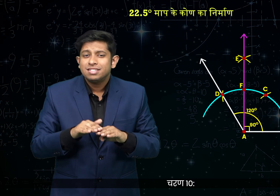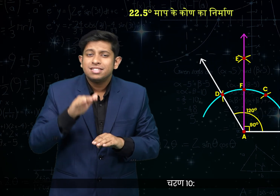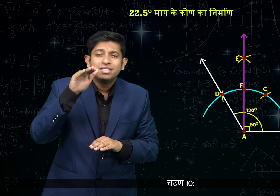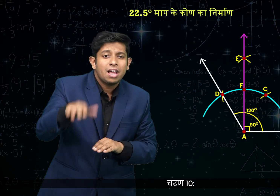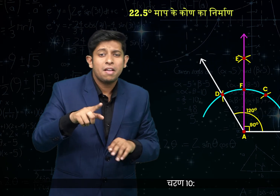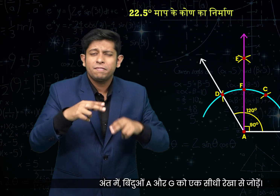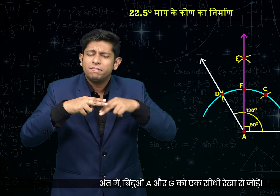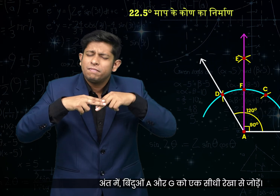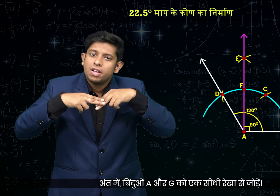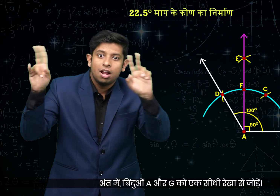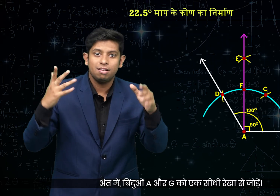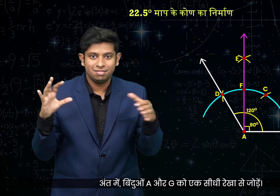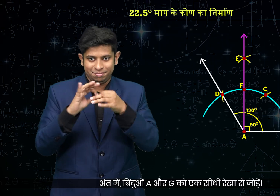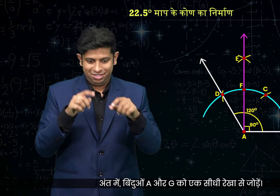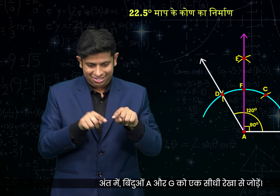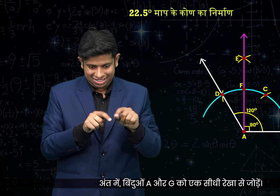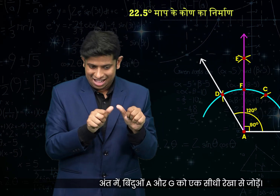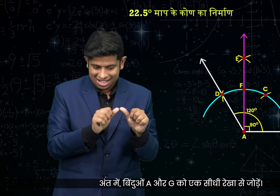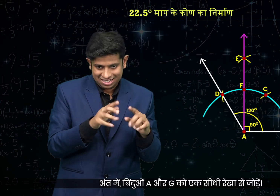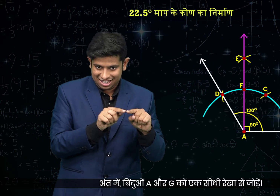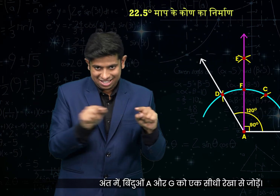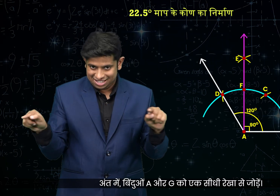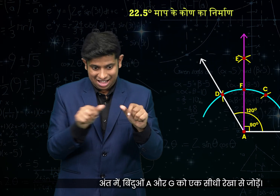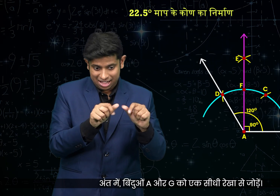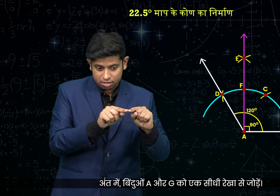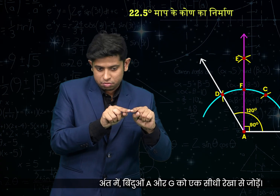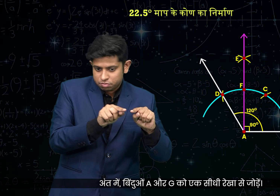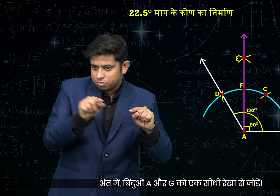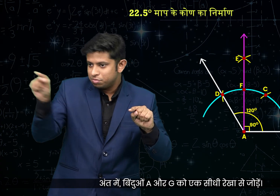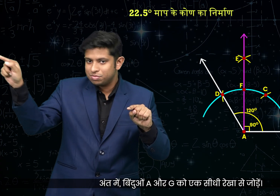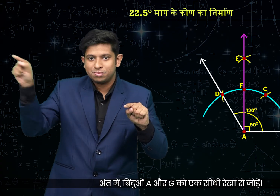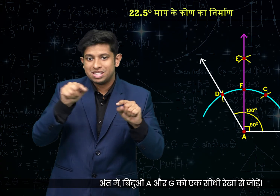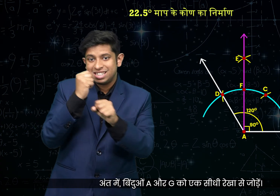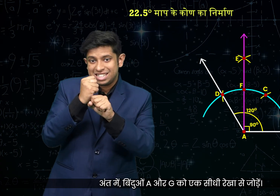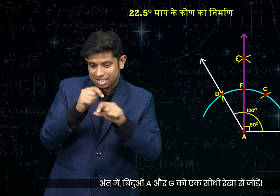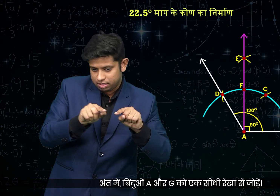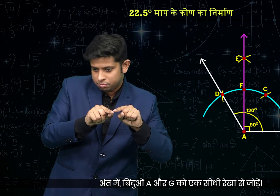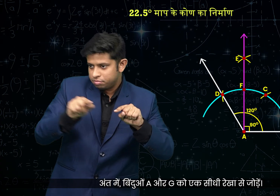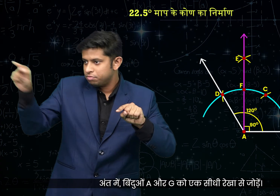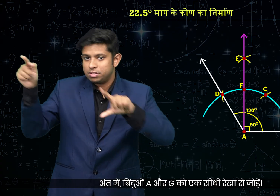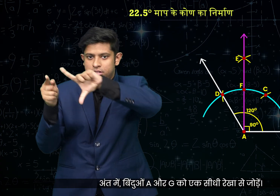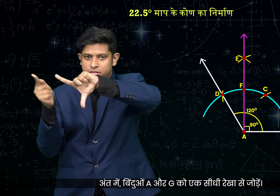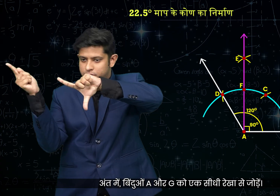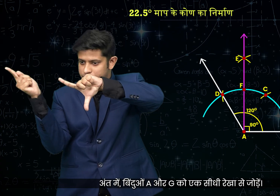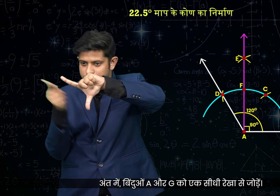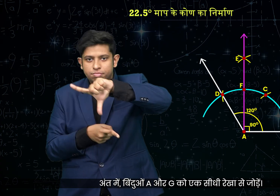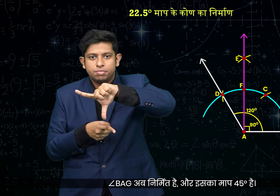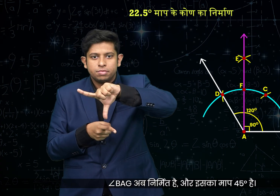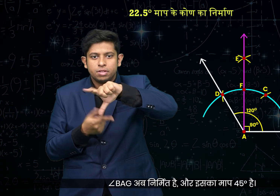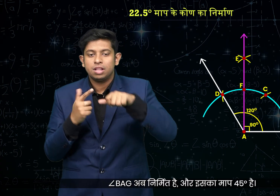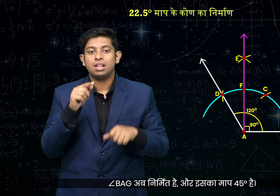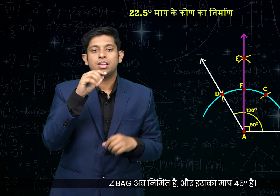चरण 10, अंत में बिंदुओं A और G को एक सीधी रेखा से